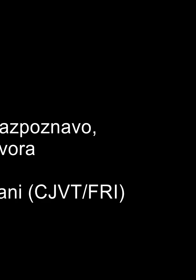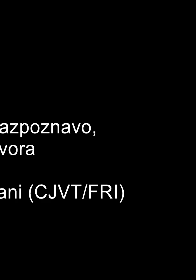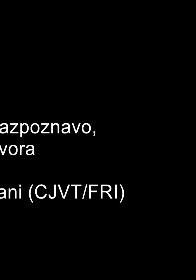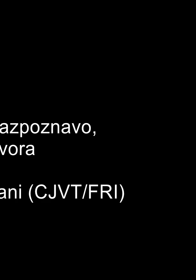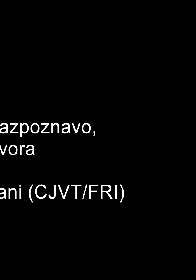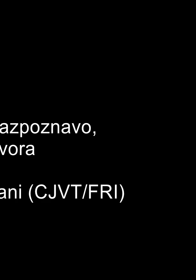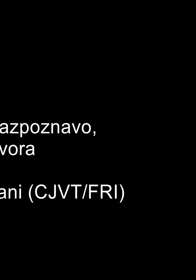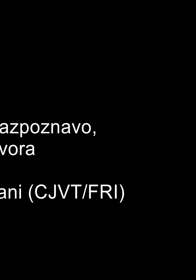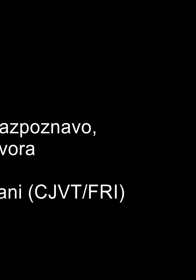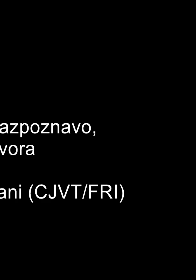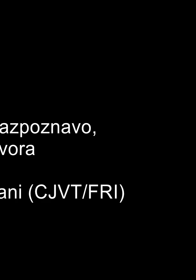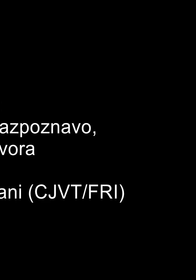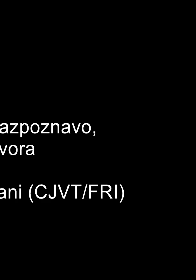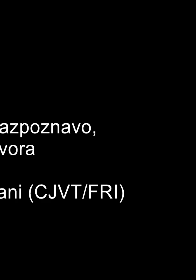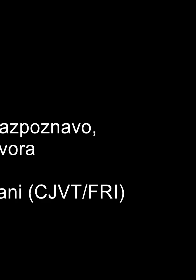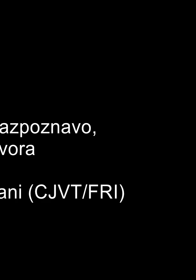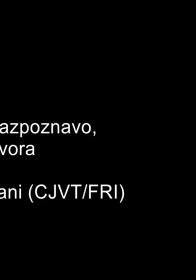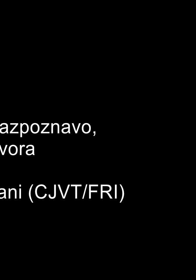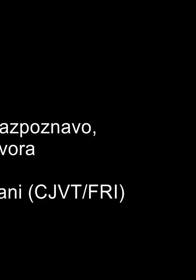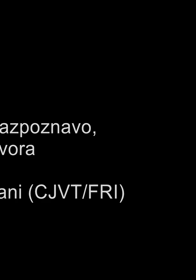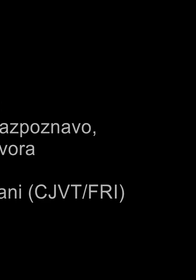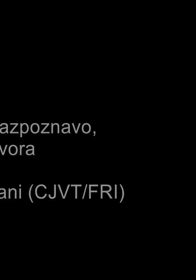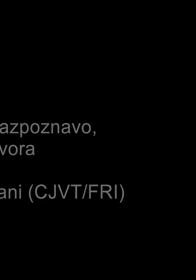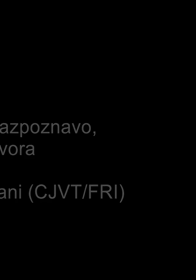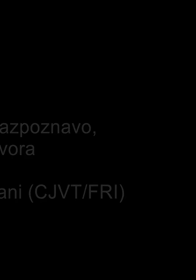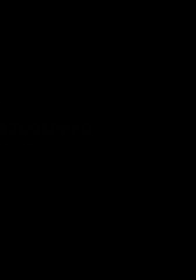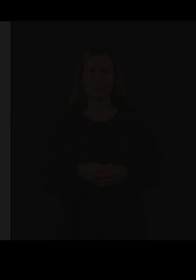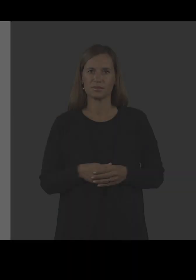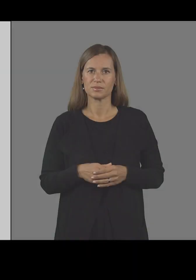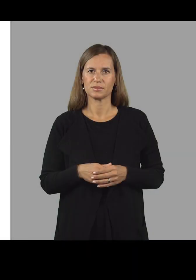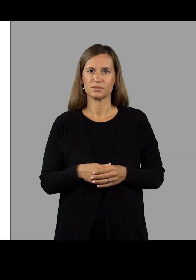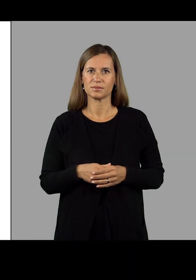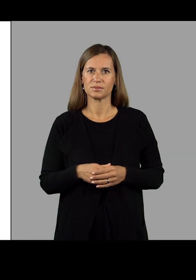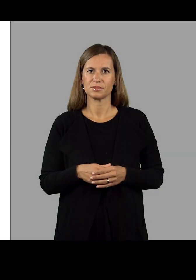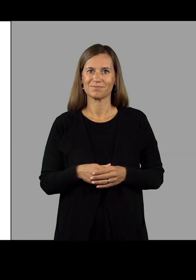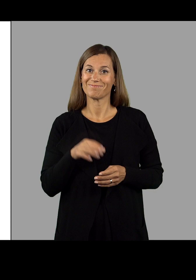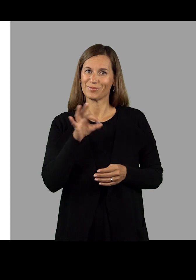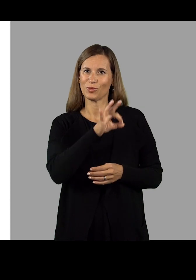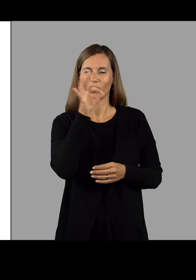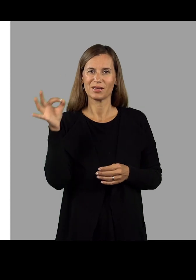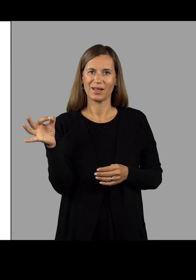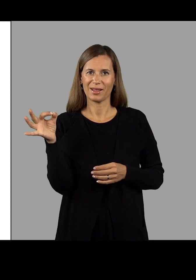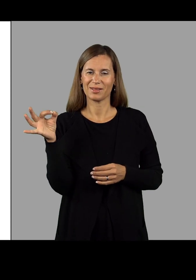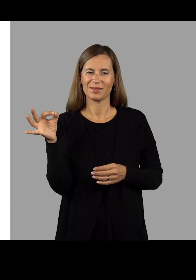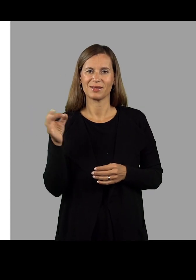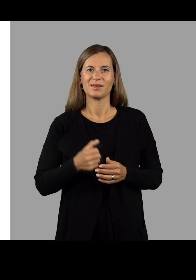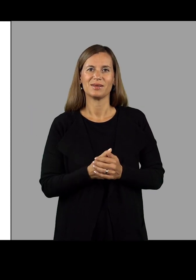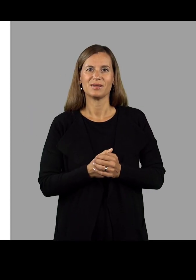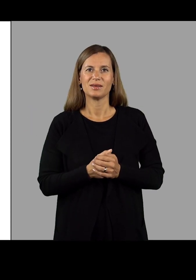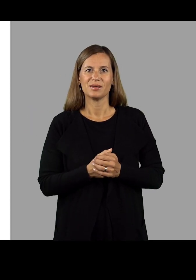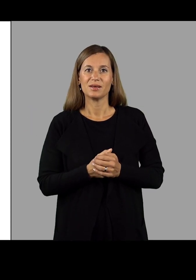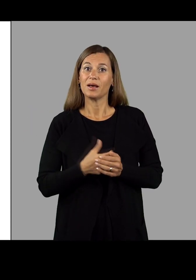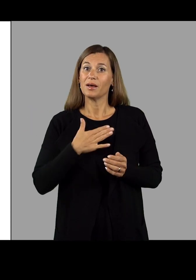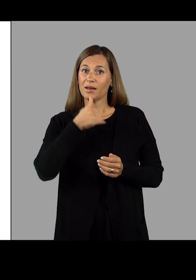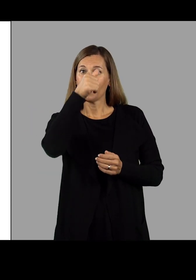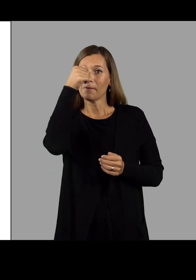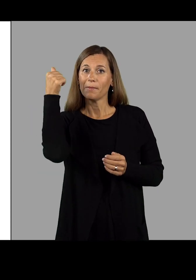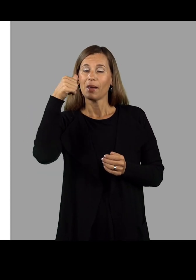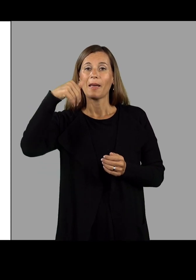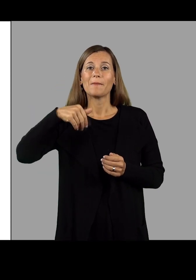preizkusite in jo uporabite. Hvala lepa za vašo pozornost ter zanimivo poslušanje vam želim še naprej.